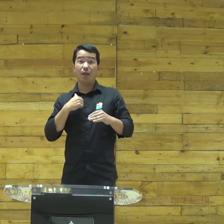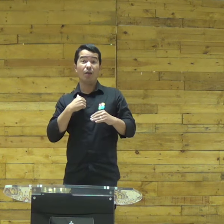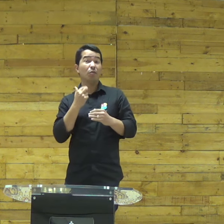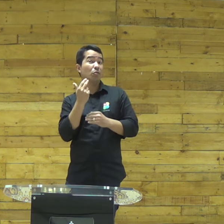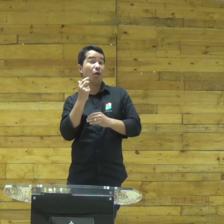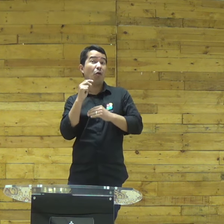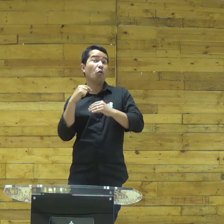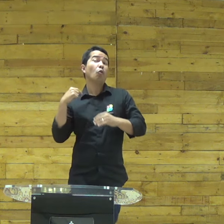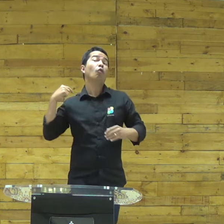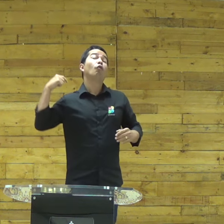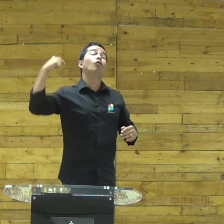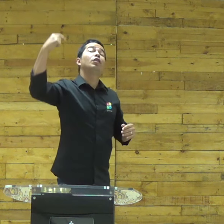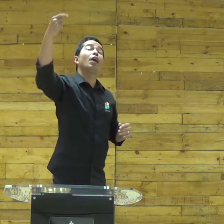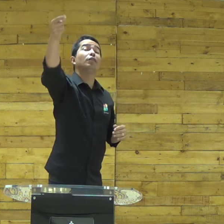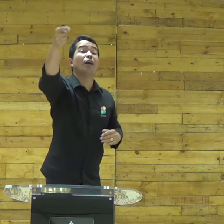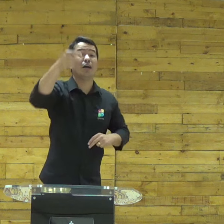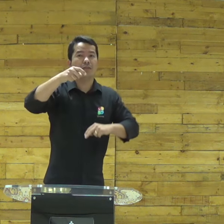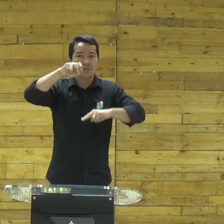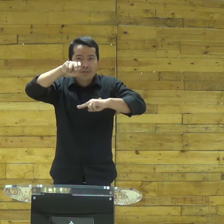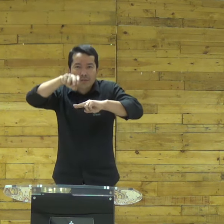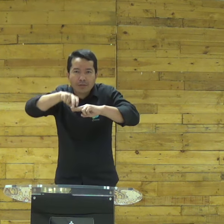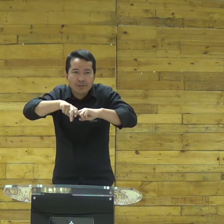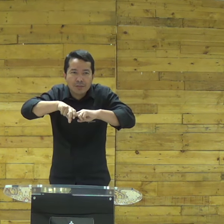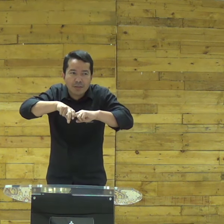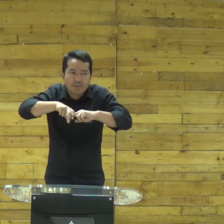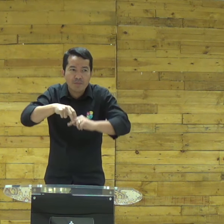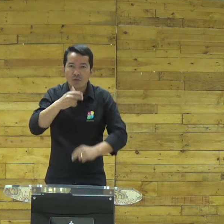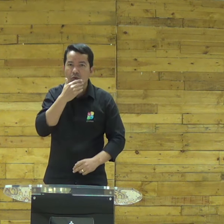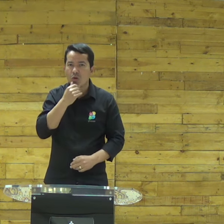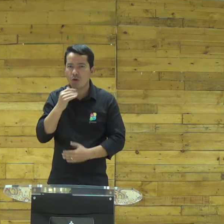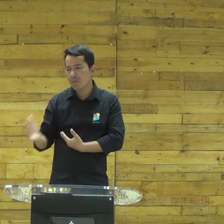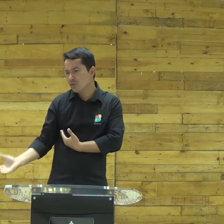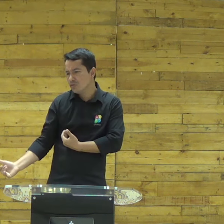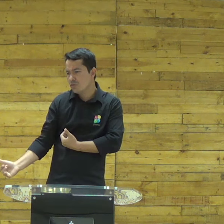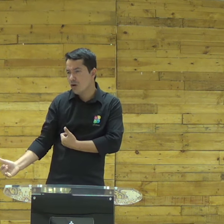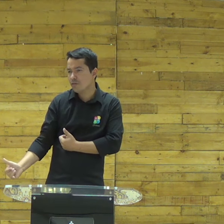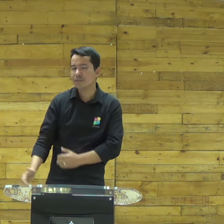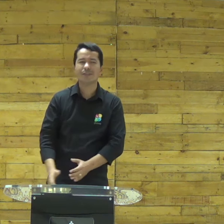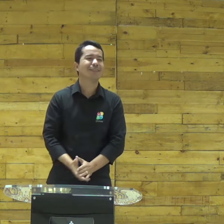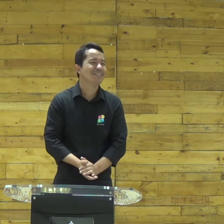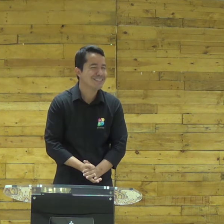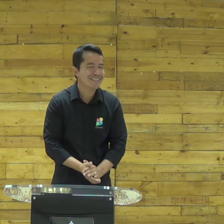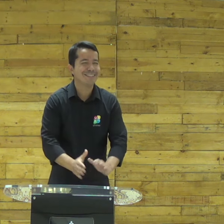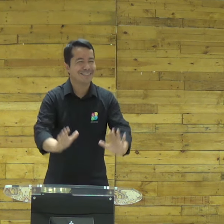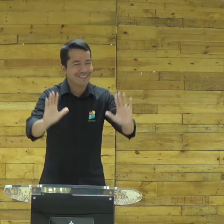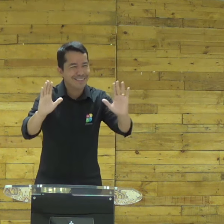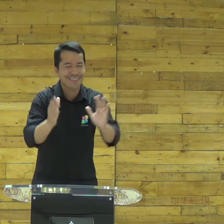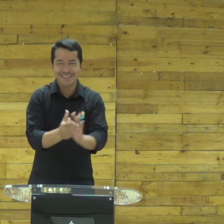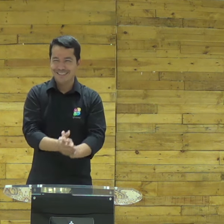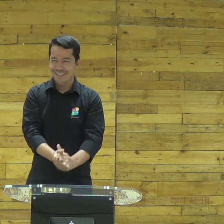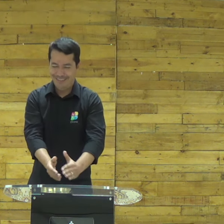minha ade Novamente me sentei lá atrás e aqueles